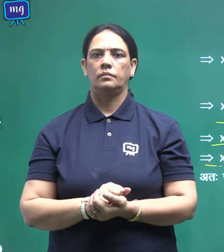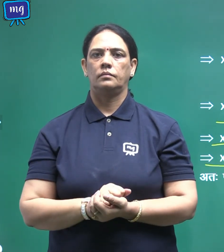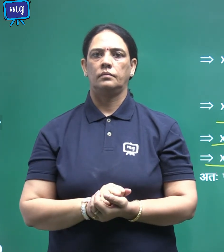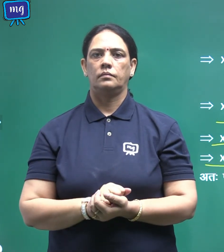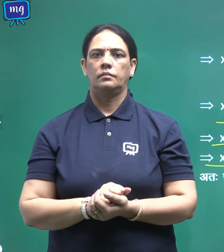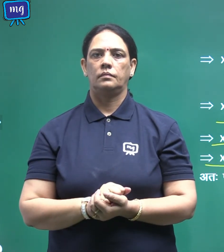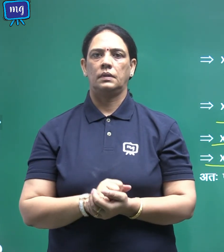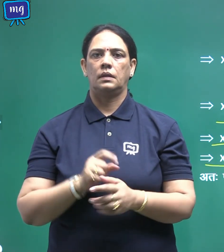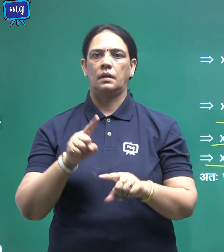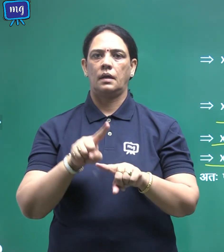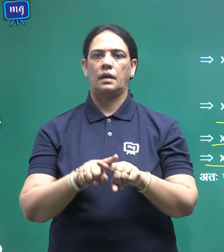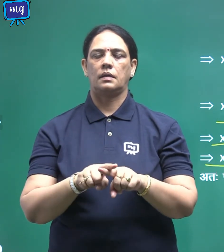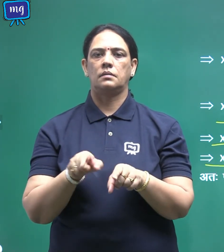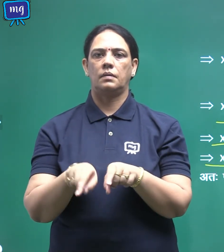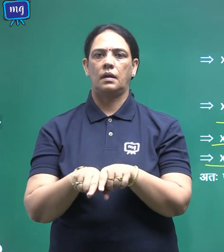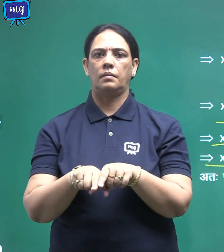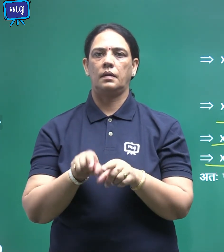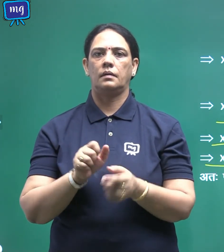x बराबर